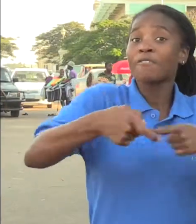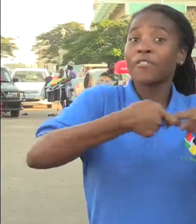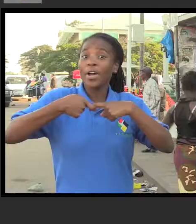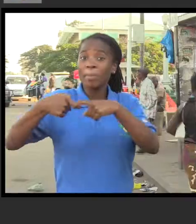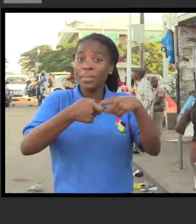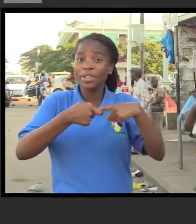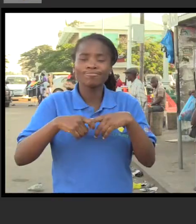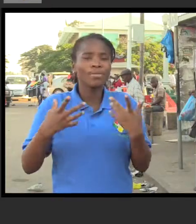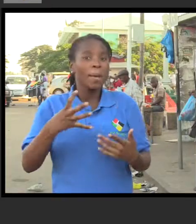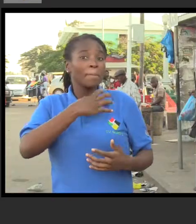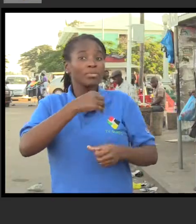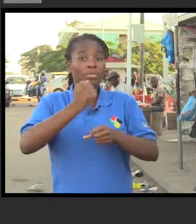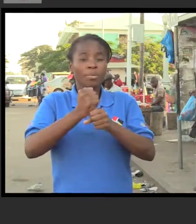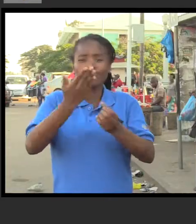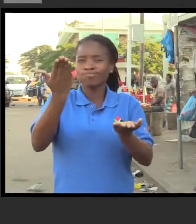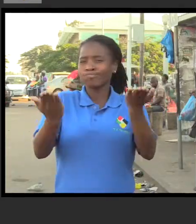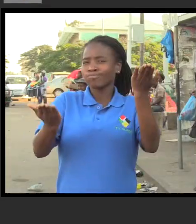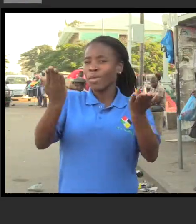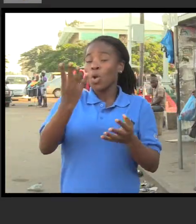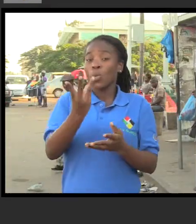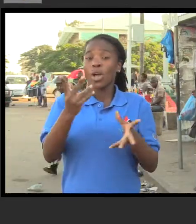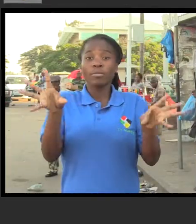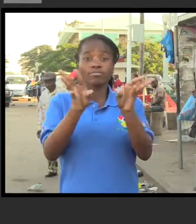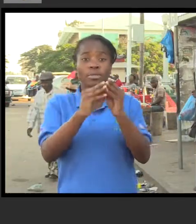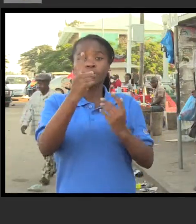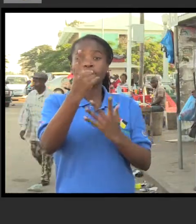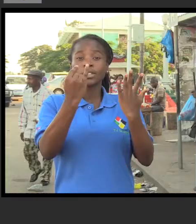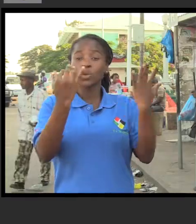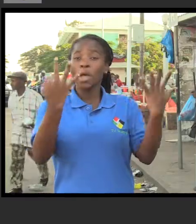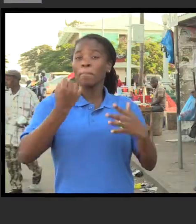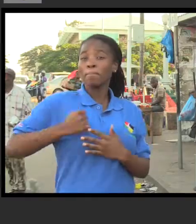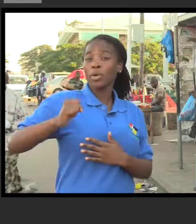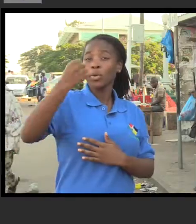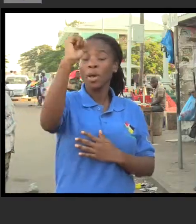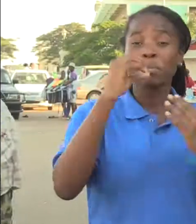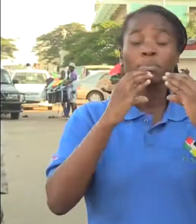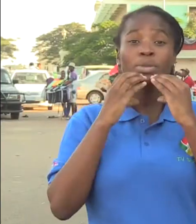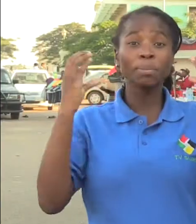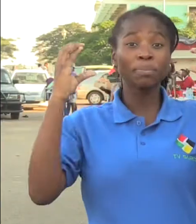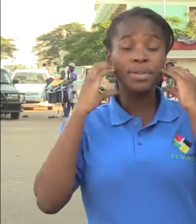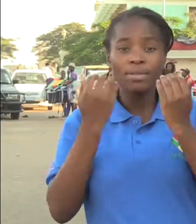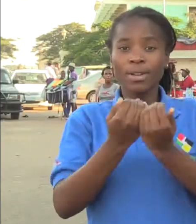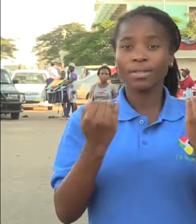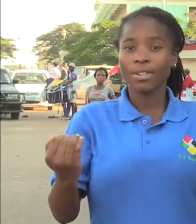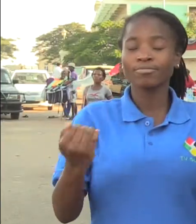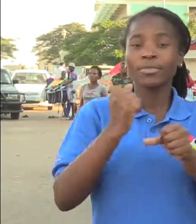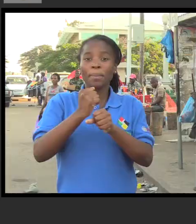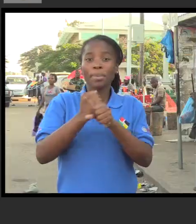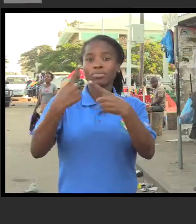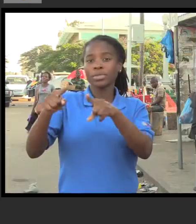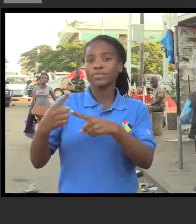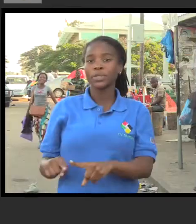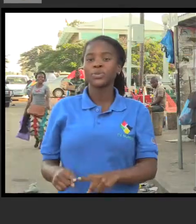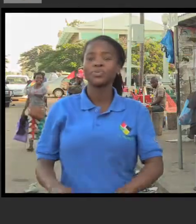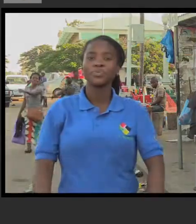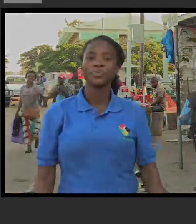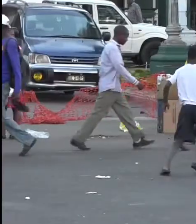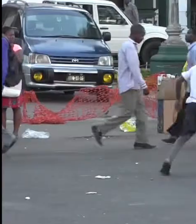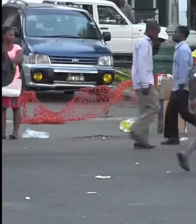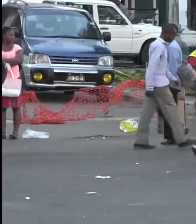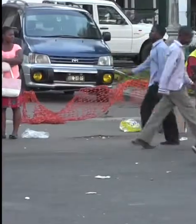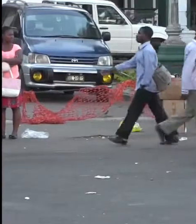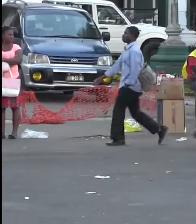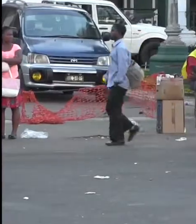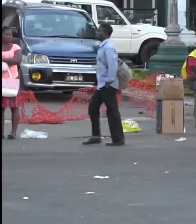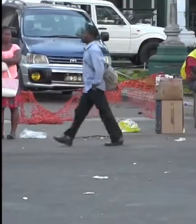motivo que leva essas crianças a deixarem a escola, irem atrás de dinheiro porque precisam ajudar a sustentar suas famílias. Dados do